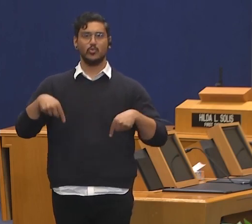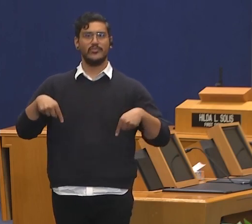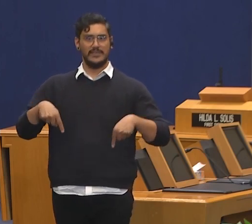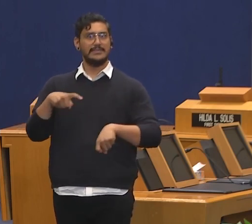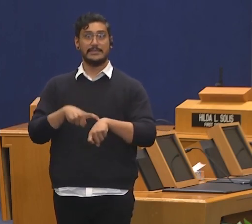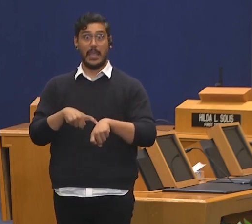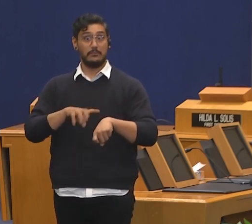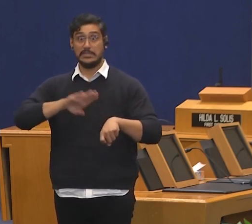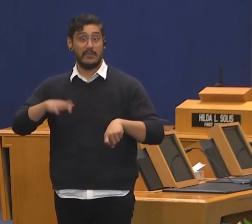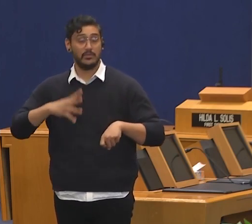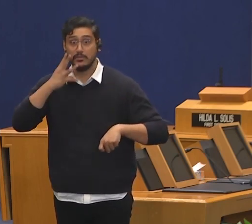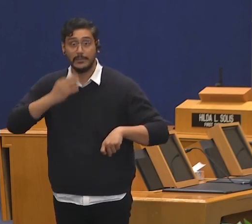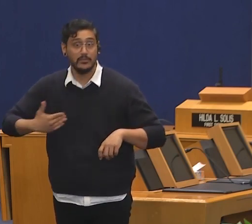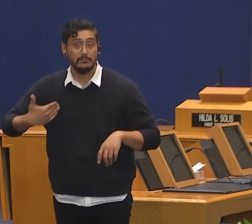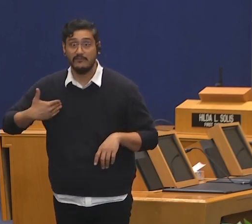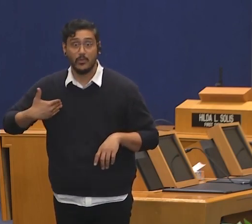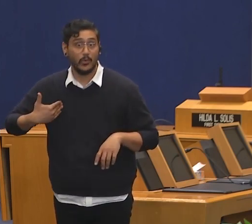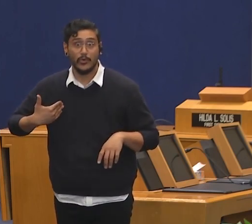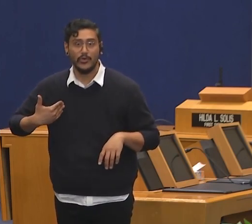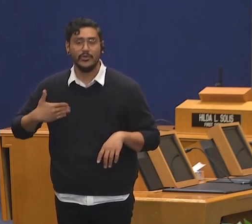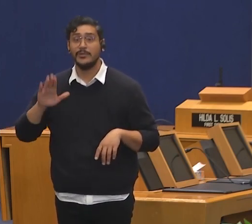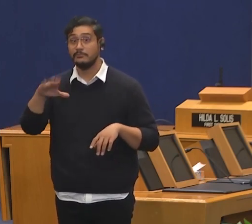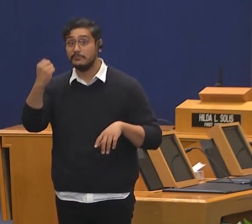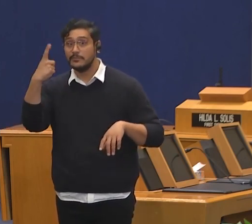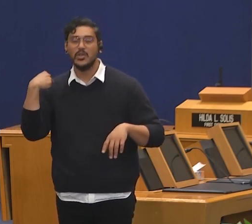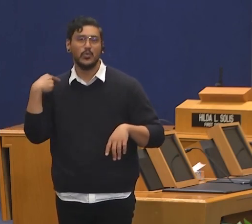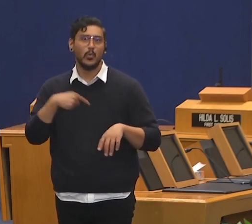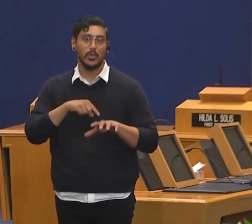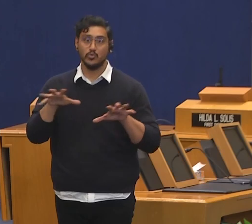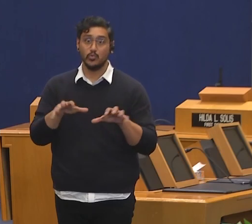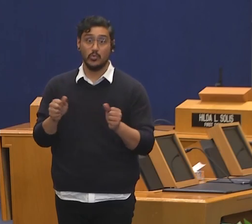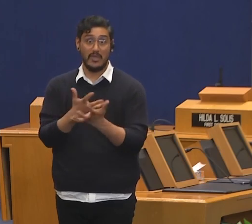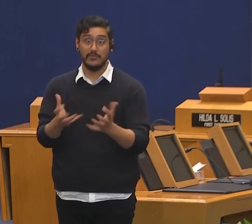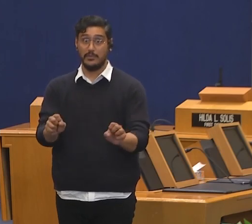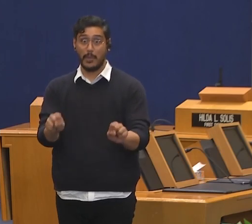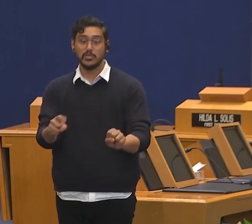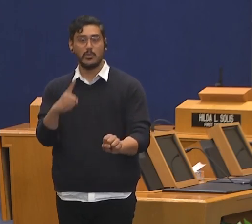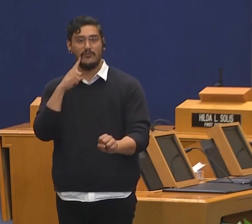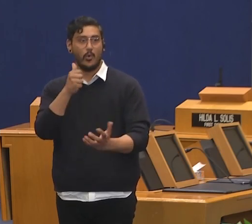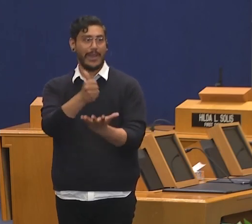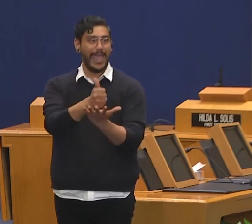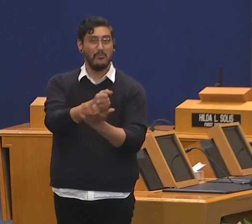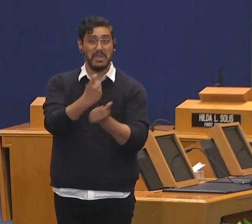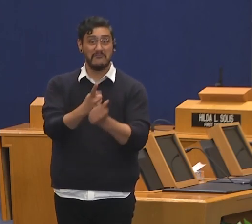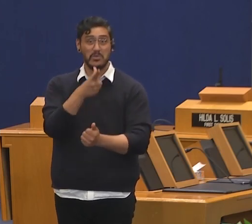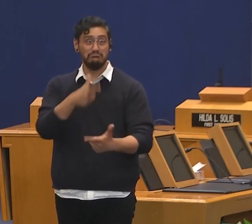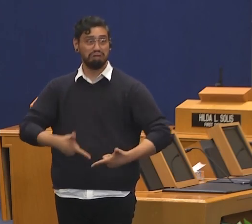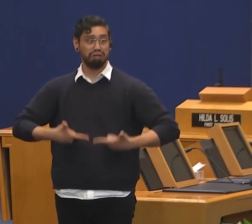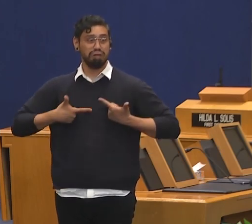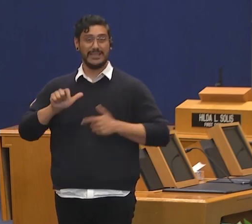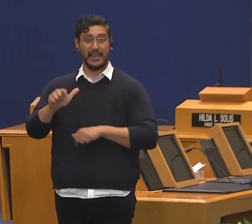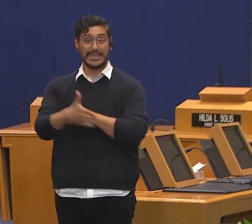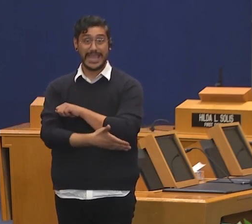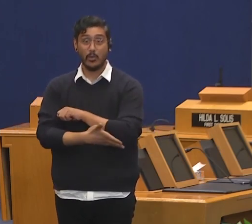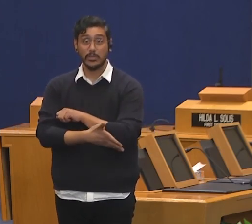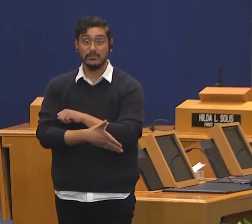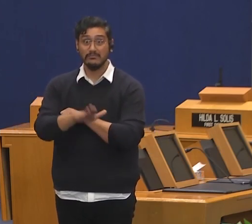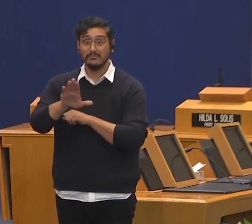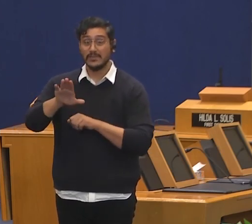vistos. Y quiero que sepan que estamos haciendo todo lo que podemos hacer para ayudar a todos los que vivimos en el condado de Los Ángeles.